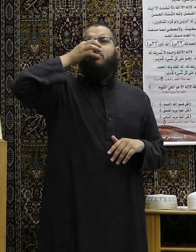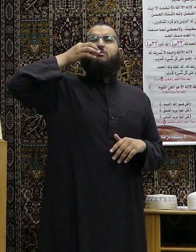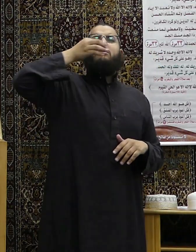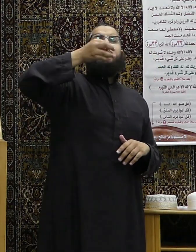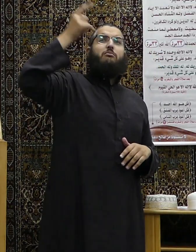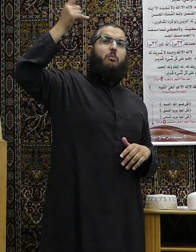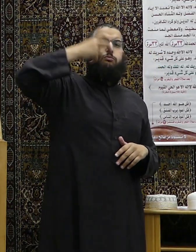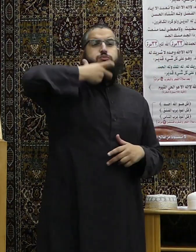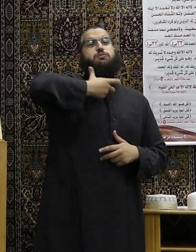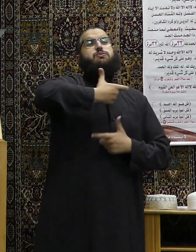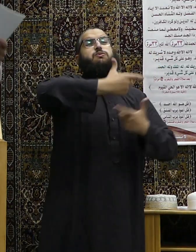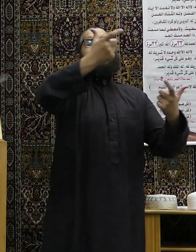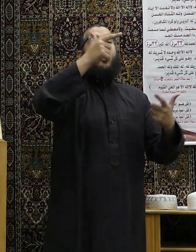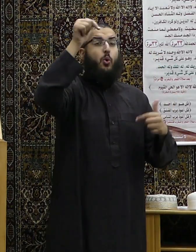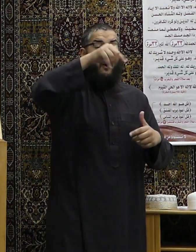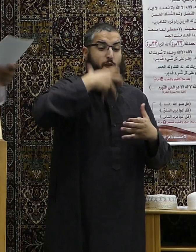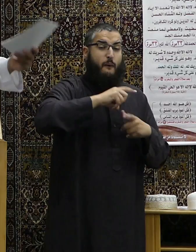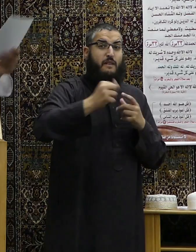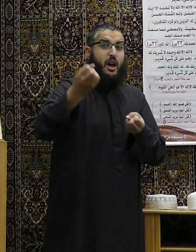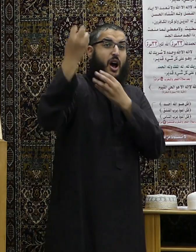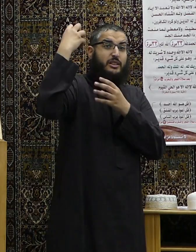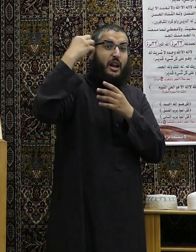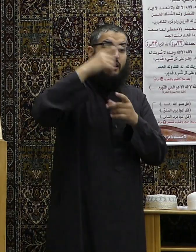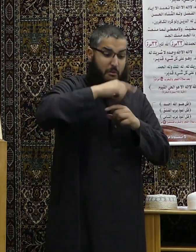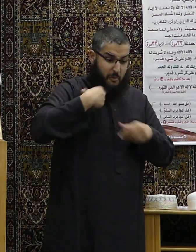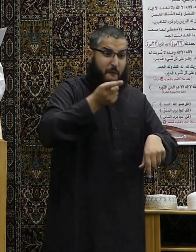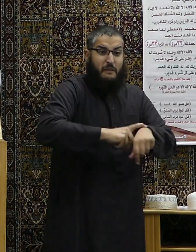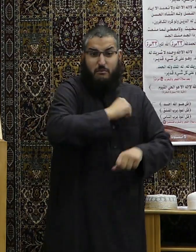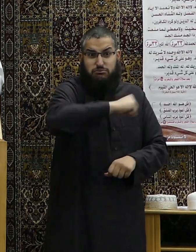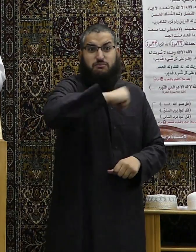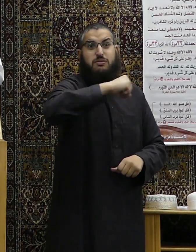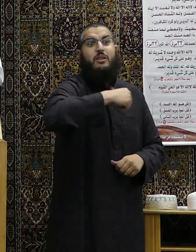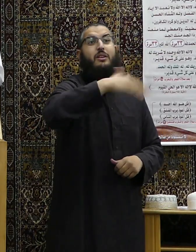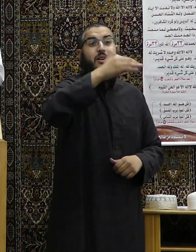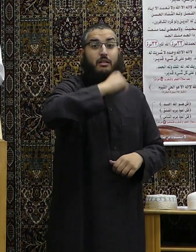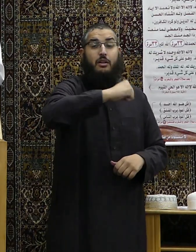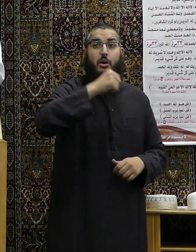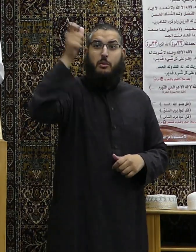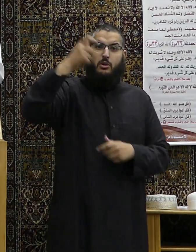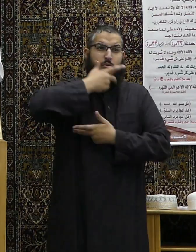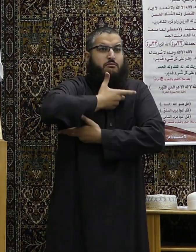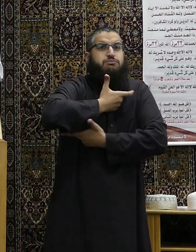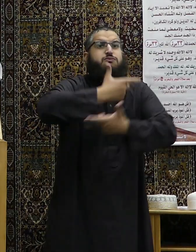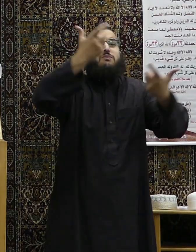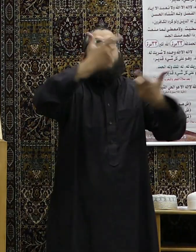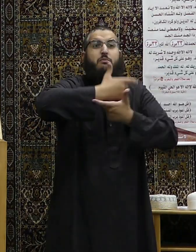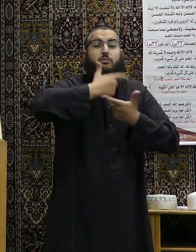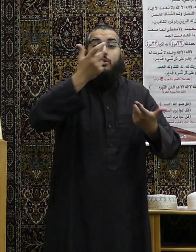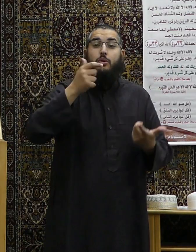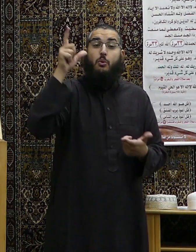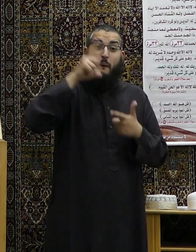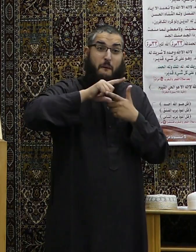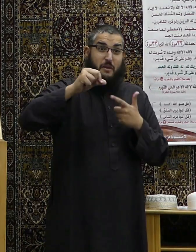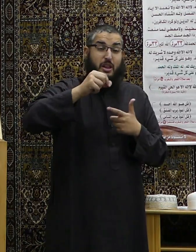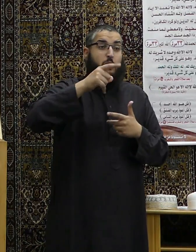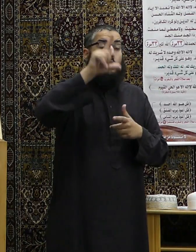accours, toi qui veux faire le bien, c'est maintenant, la porte elle est ouverte, fais le bien, précipite-toi, viens vers ton Seigneur, ô toi qui